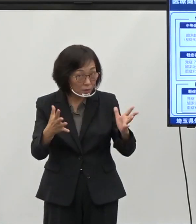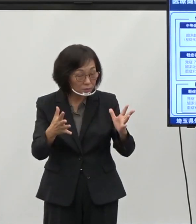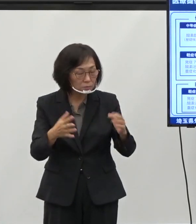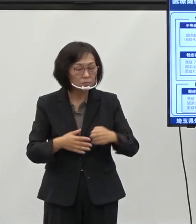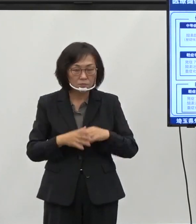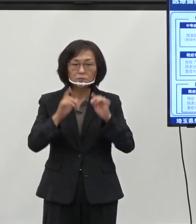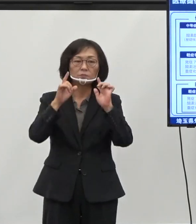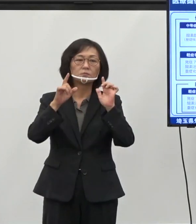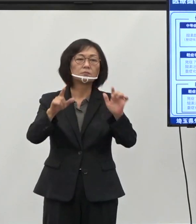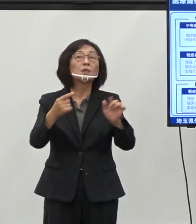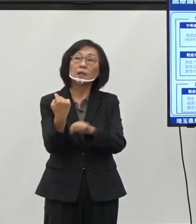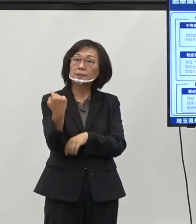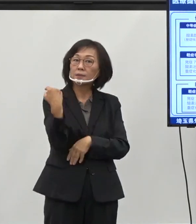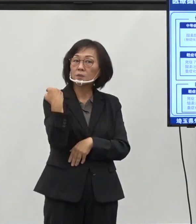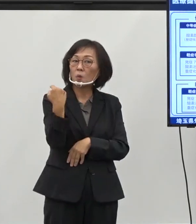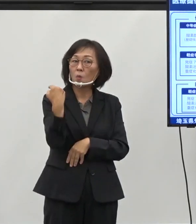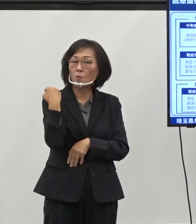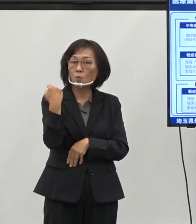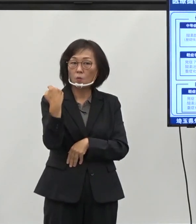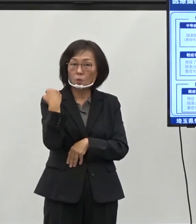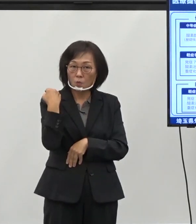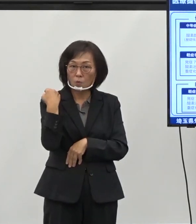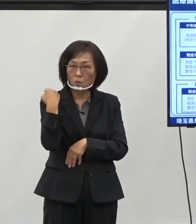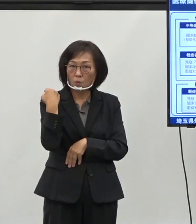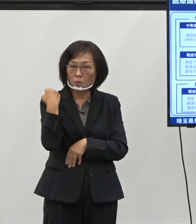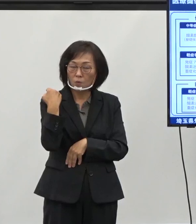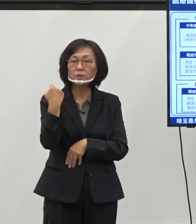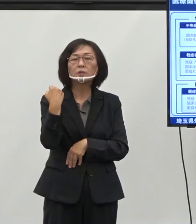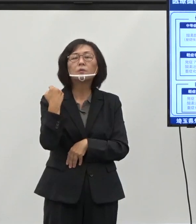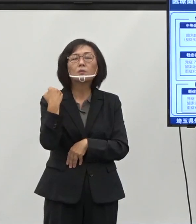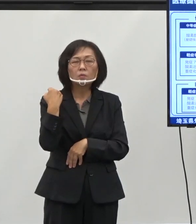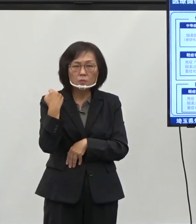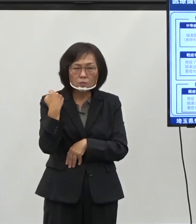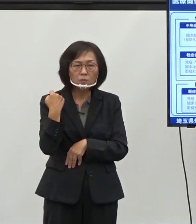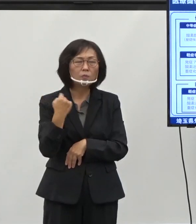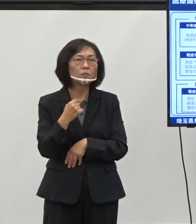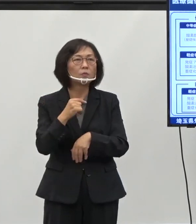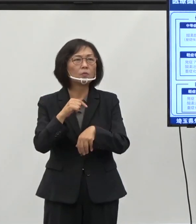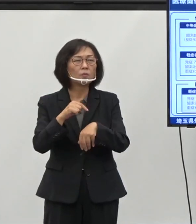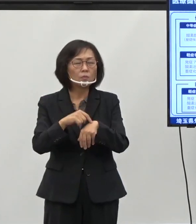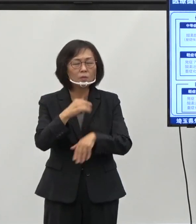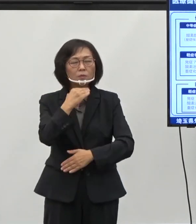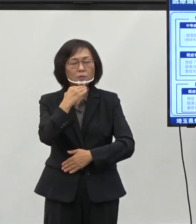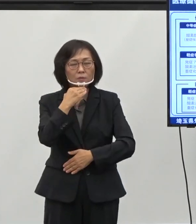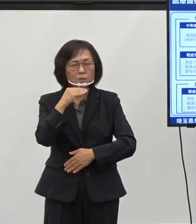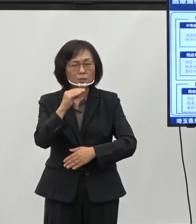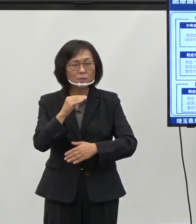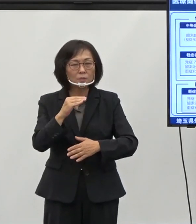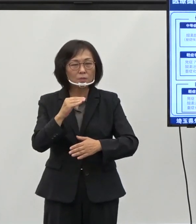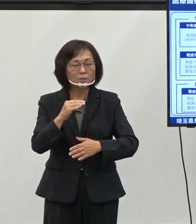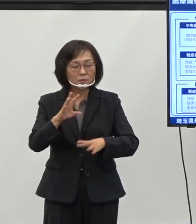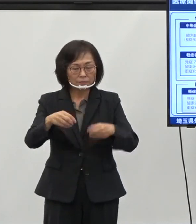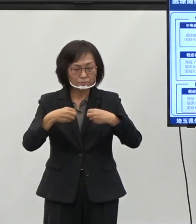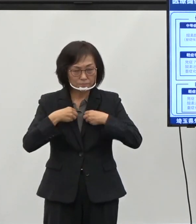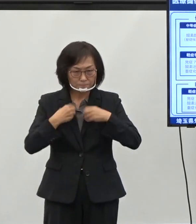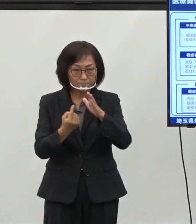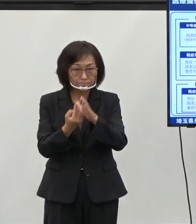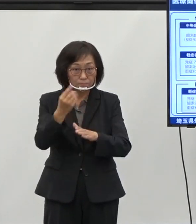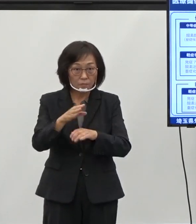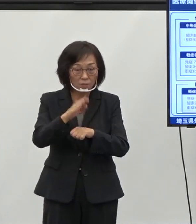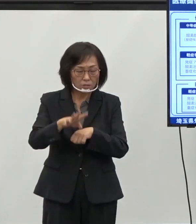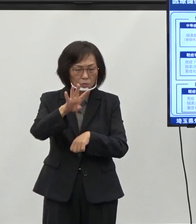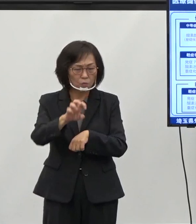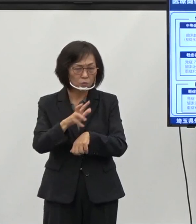現時点で昨日の時点になりますけれども、現時点で48時間を超えて入院が必要とされて入院調整をしている方はゼ